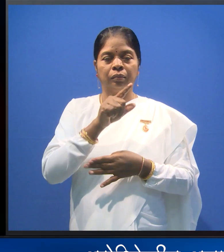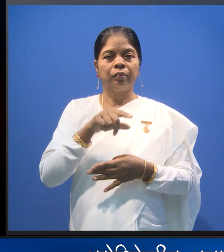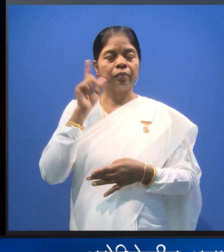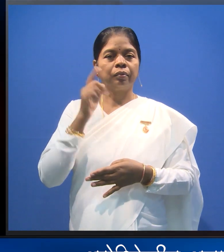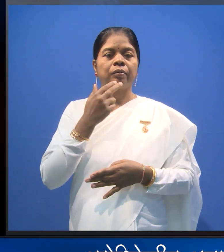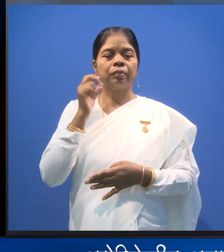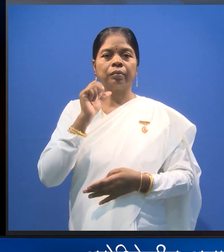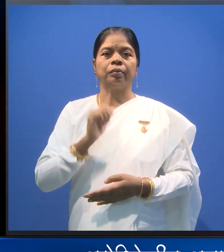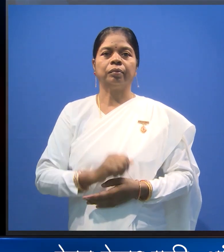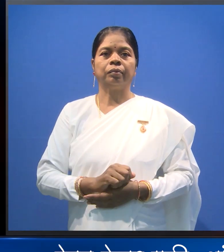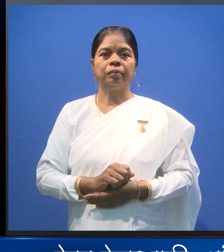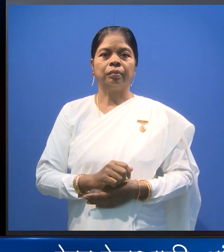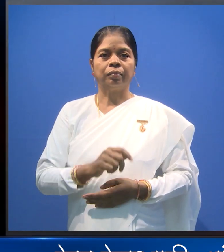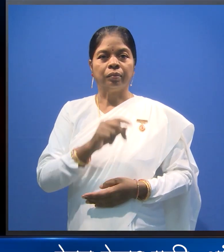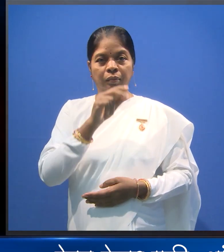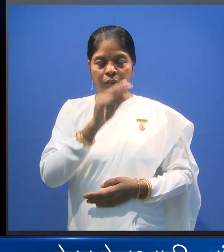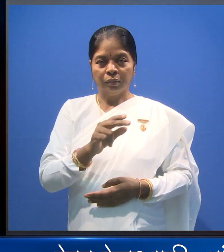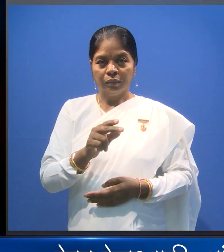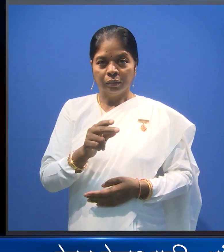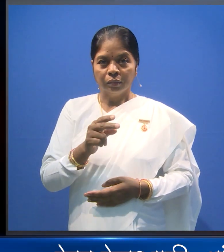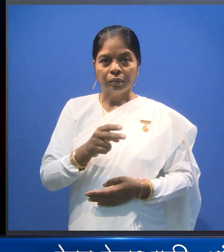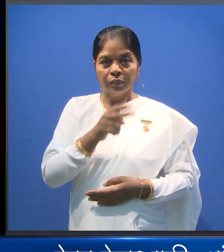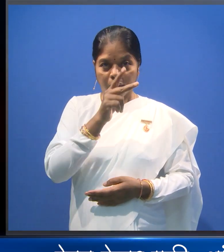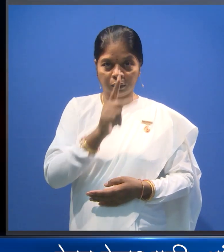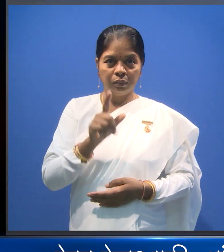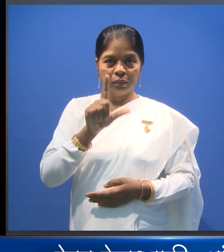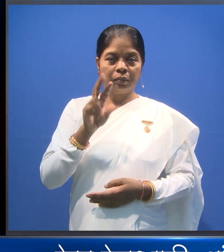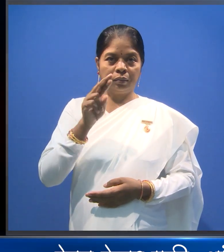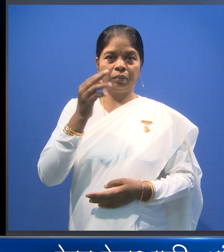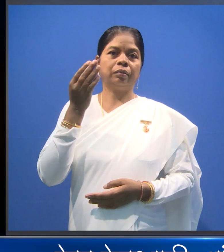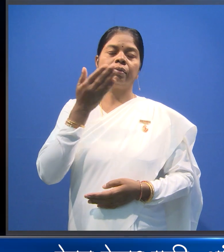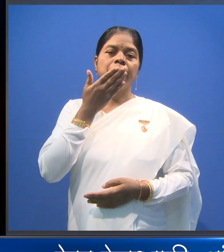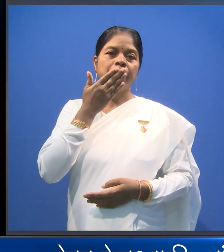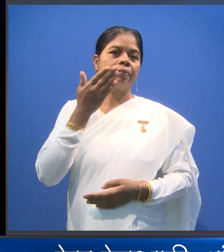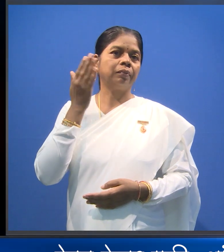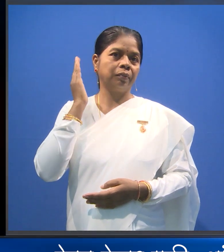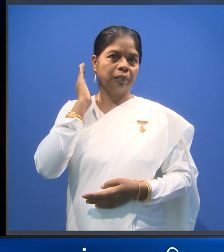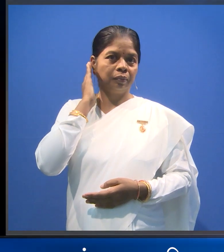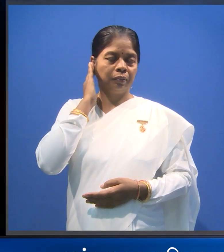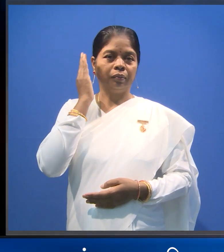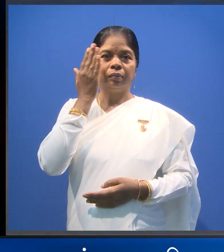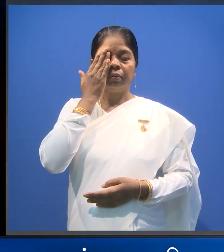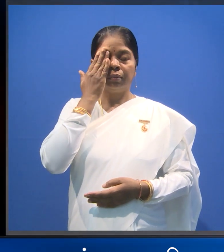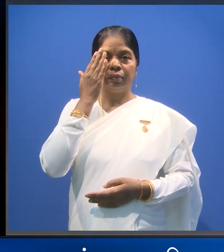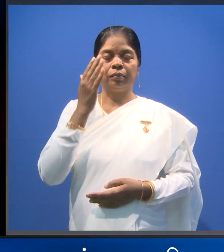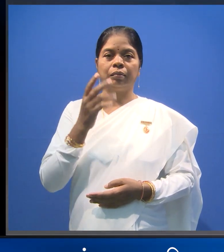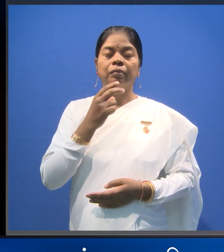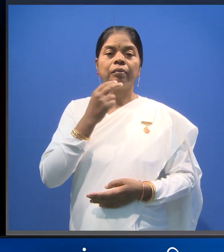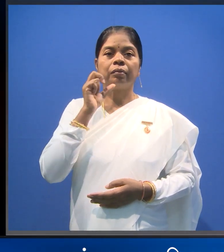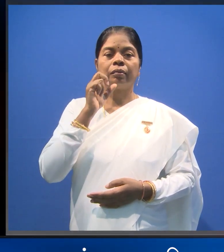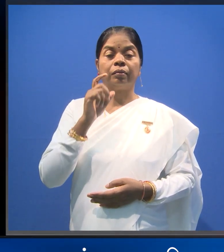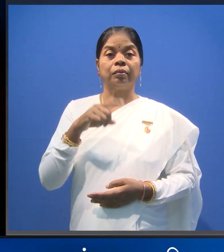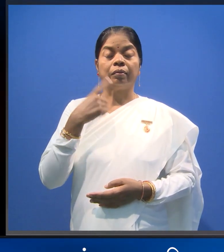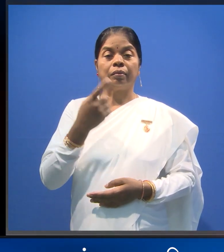झाला होता. हेलन केलर मुकी, आंधळी आणि बहिरी होती, परंतु एका